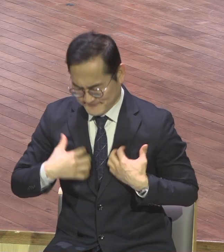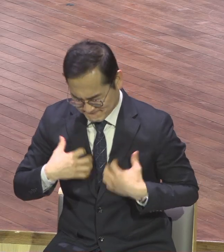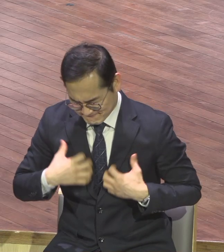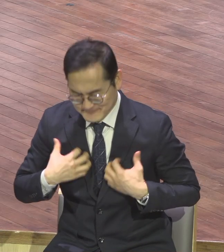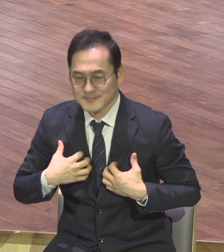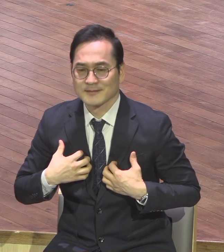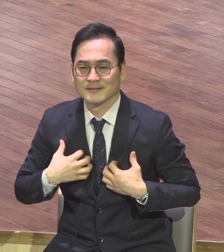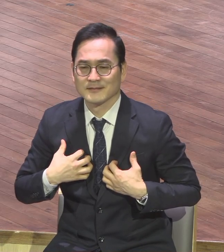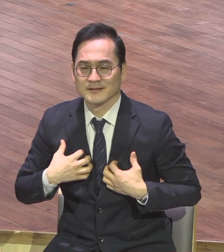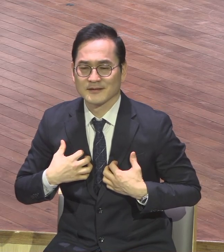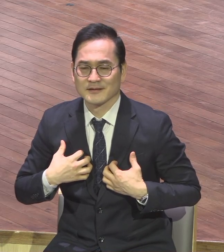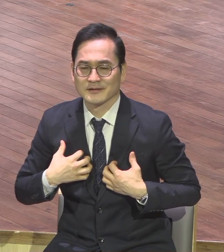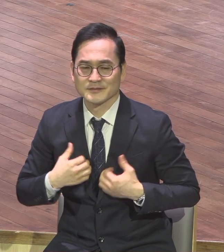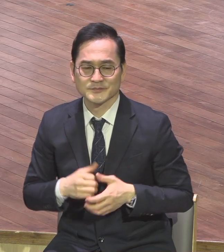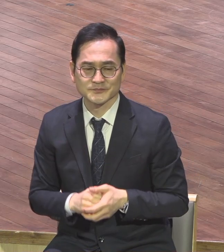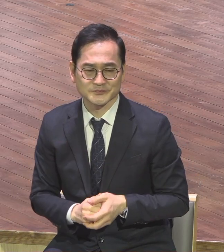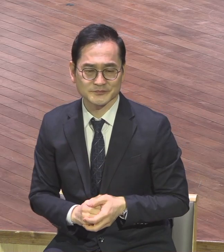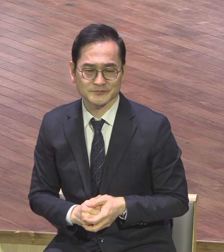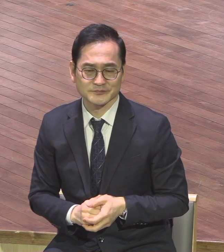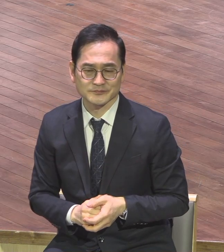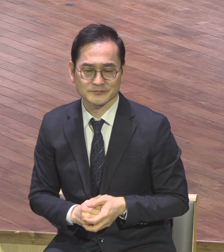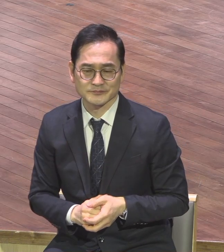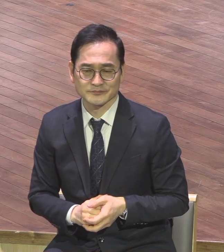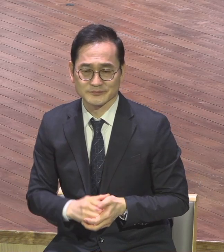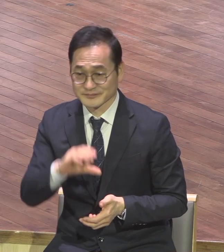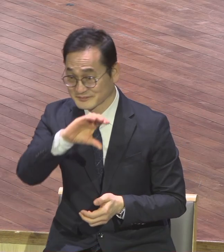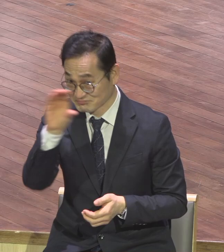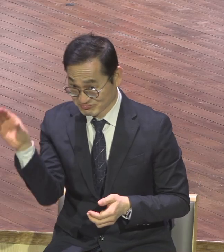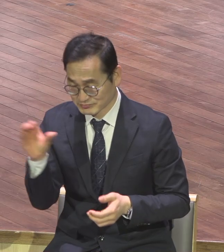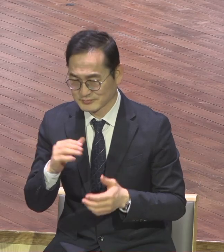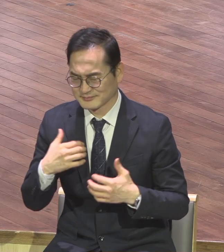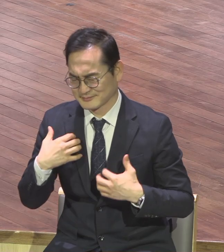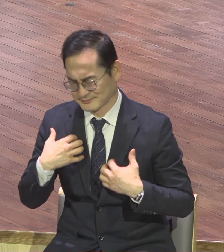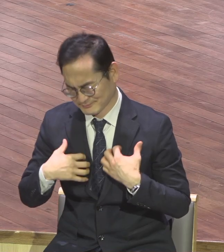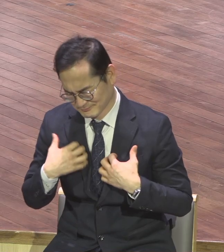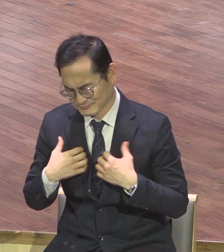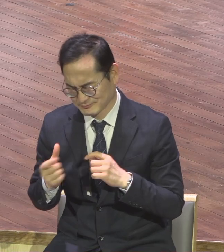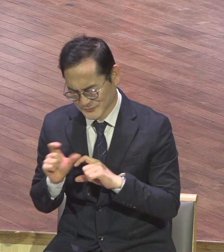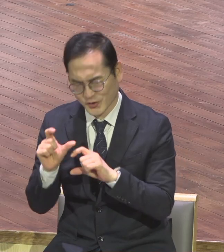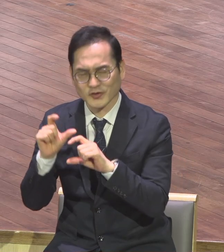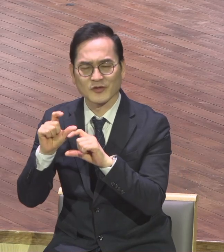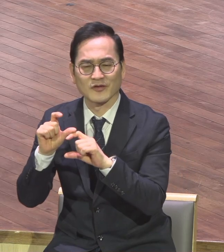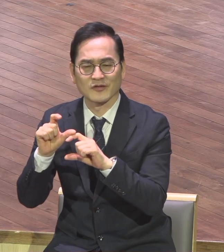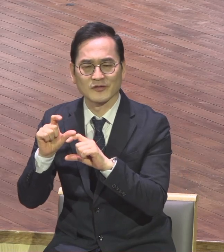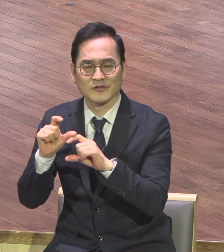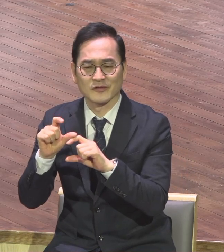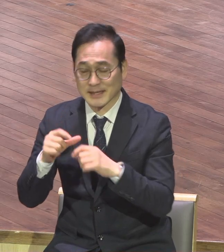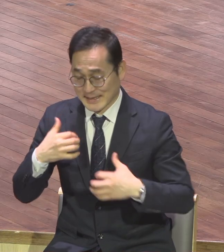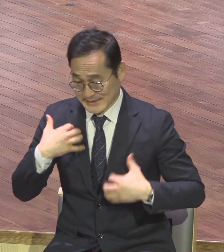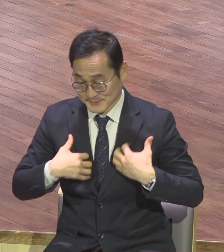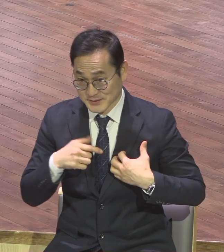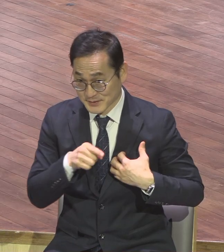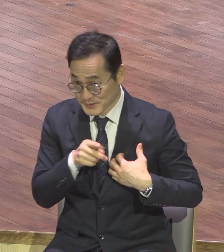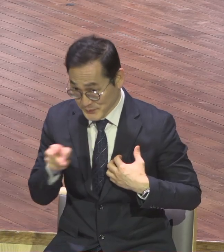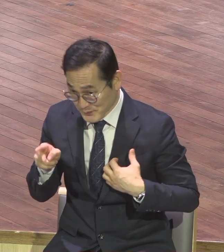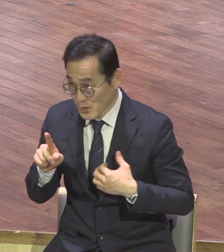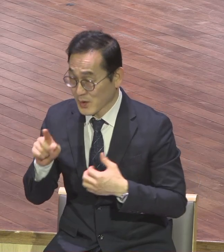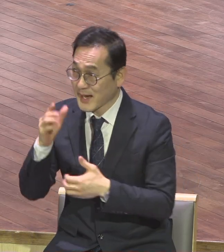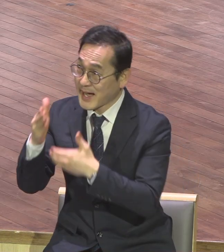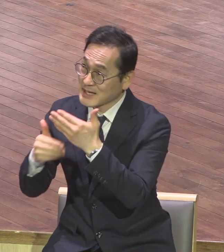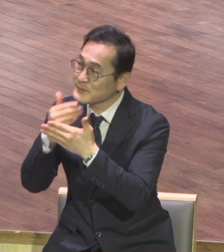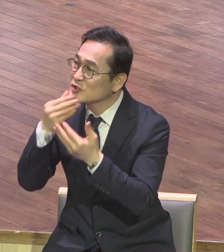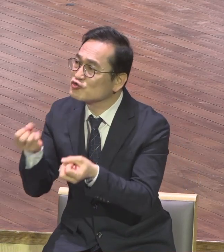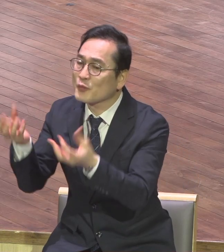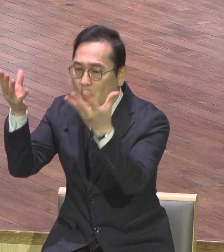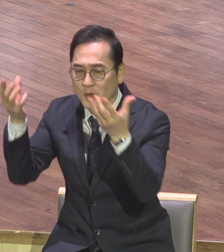돼요. 기뻐하고 기뻐하는 성탄. 기쁨이란 것은요, 성탄을 통해서 우리에게 주어진 하늘의 신령한